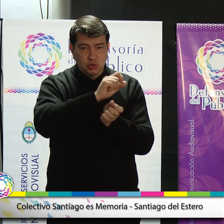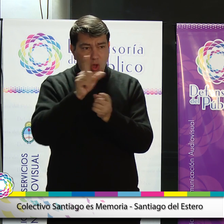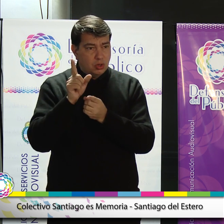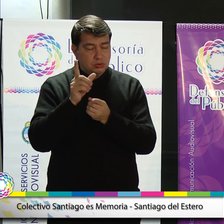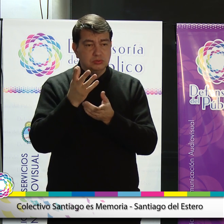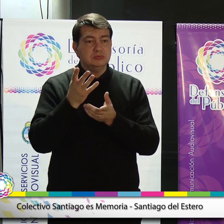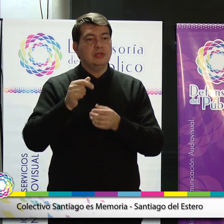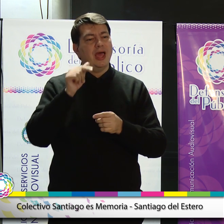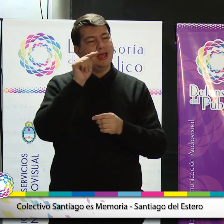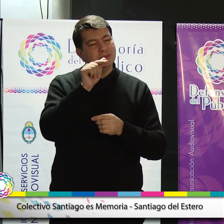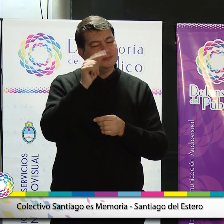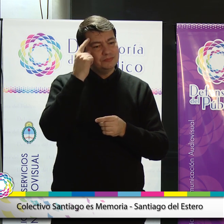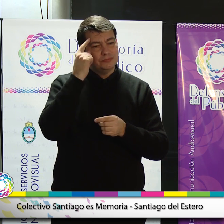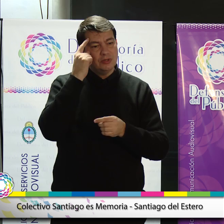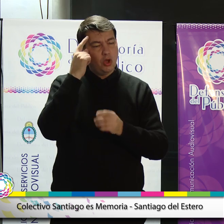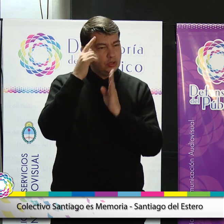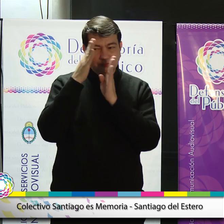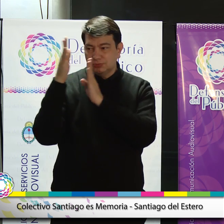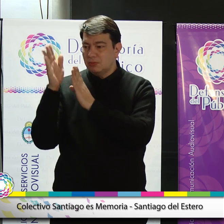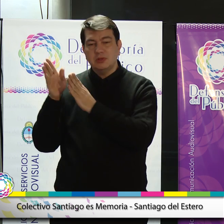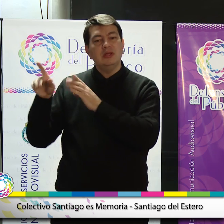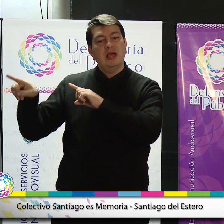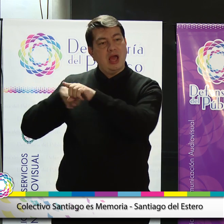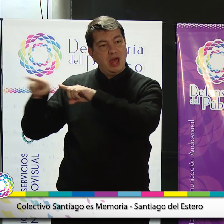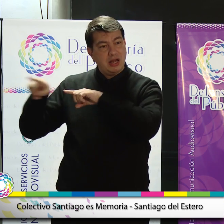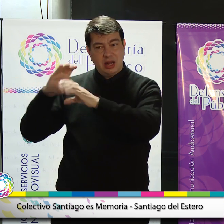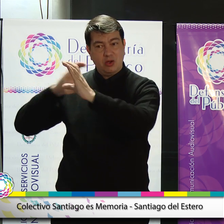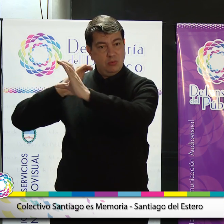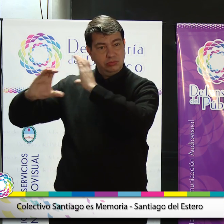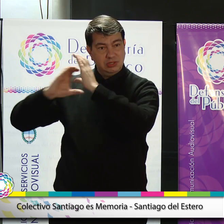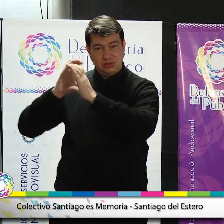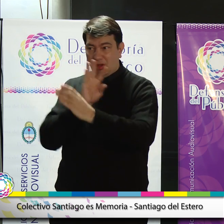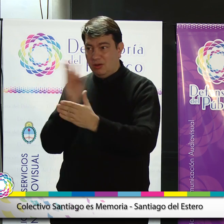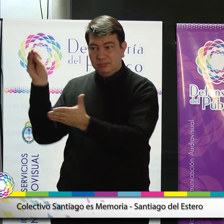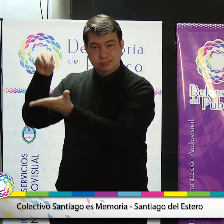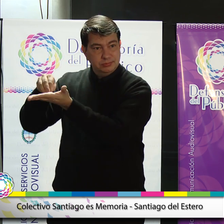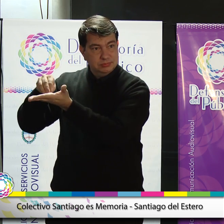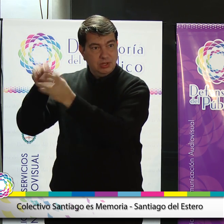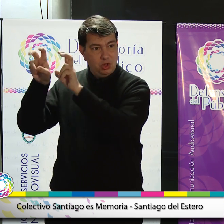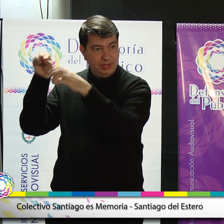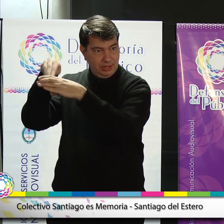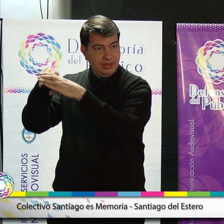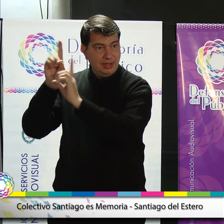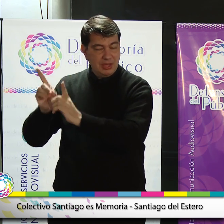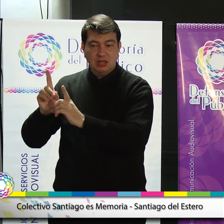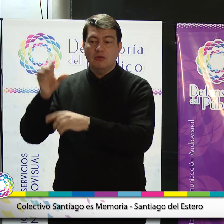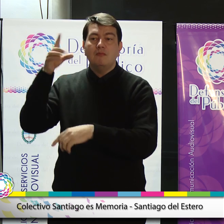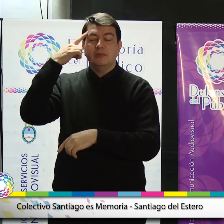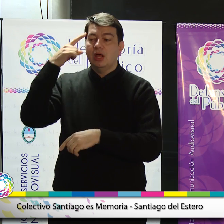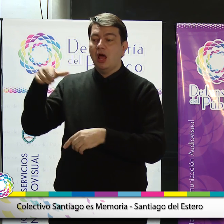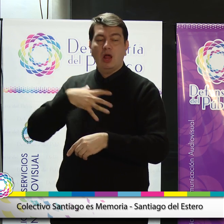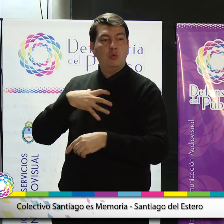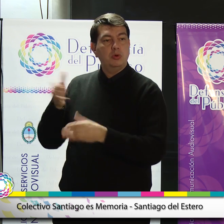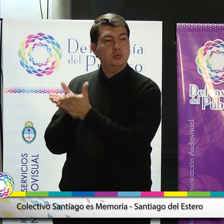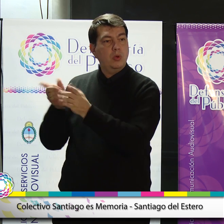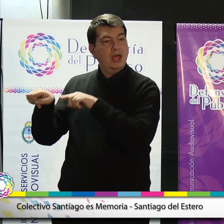social periodismo y ciencia de la información que los futuros egresados de las carreras de comunicación social y